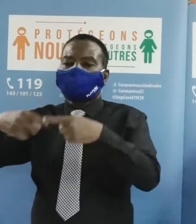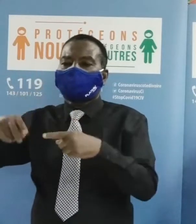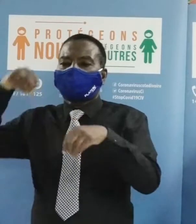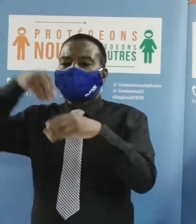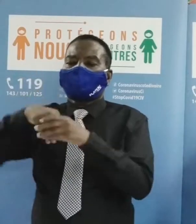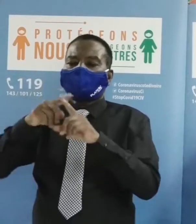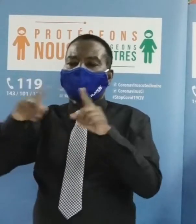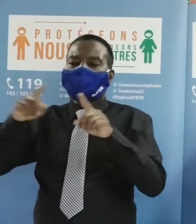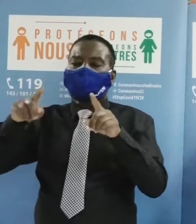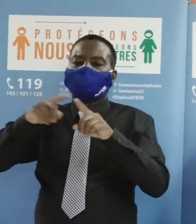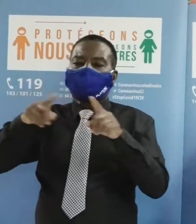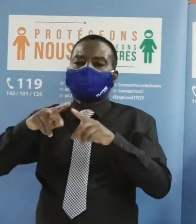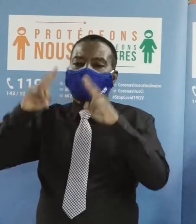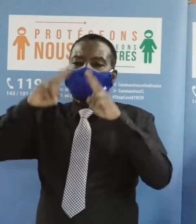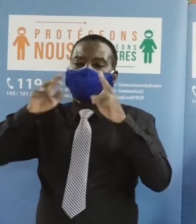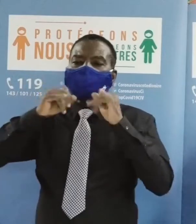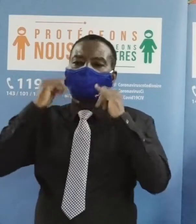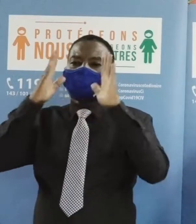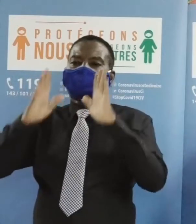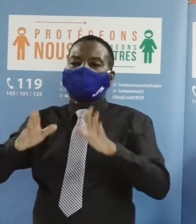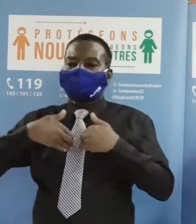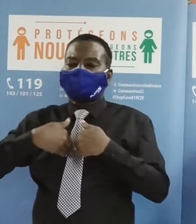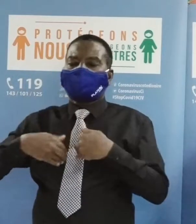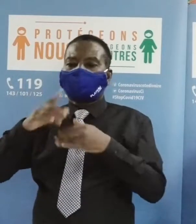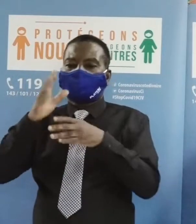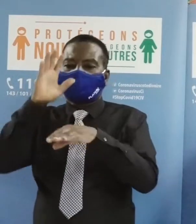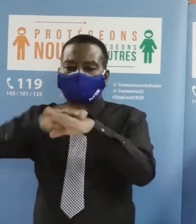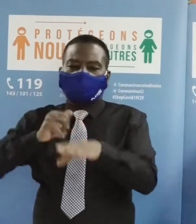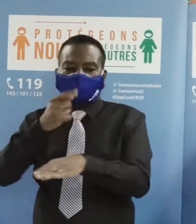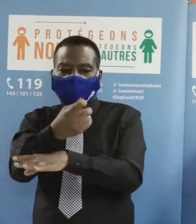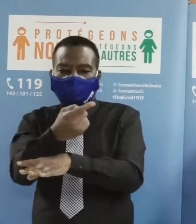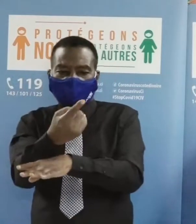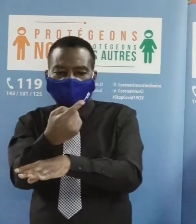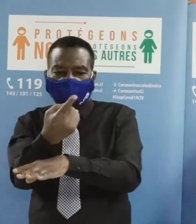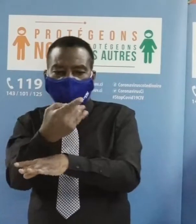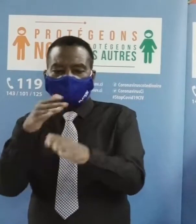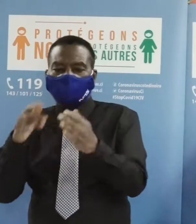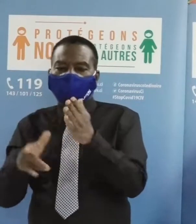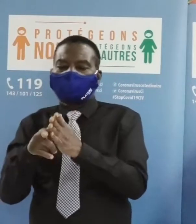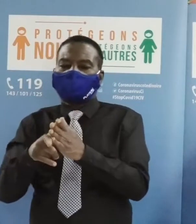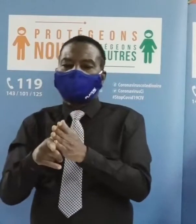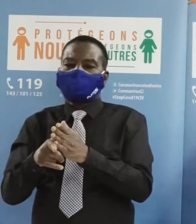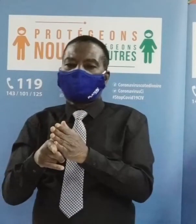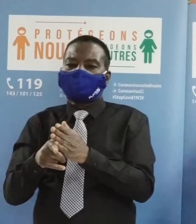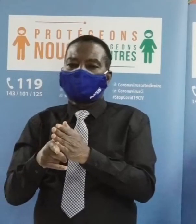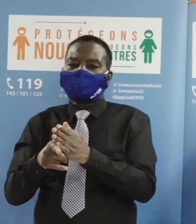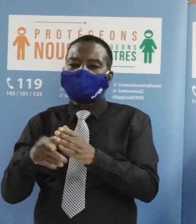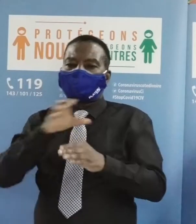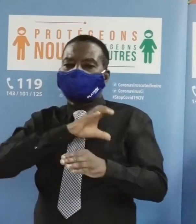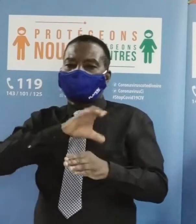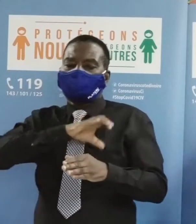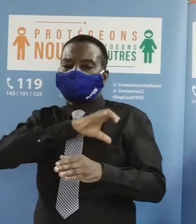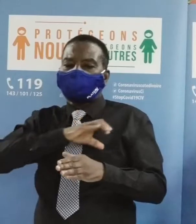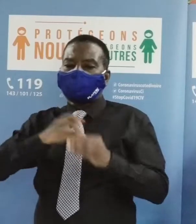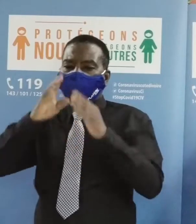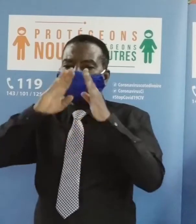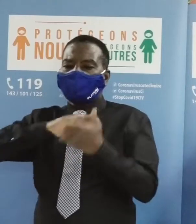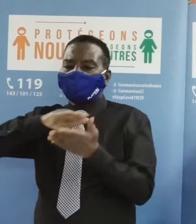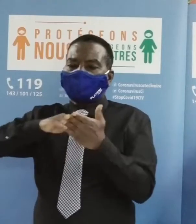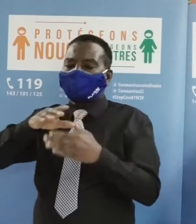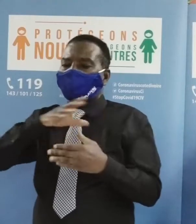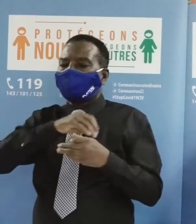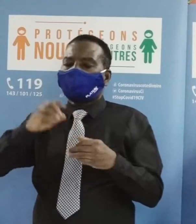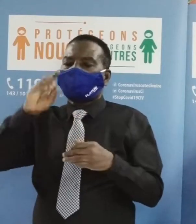villes ivoiriennes ont été interpellés par le commissariat mixte de bangolo et